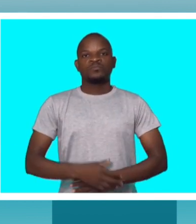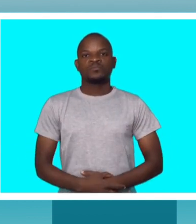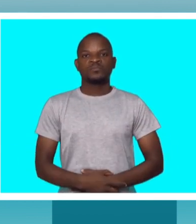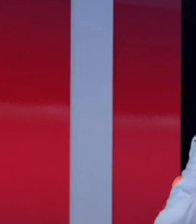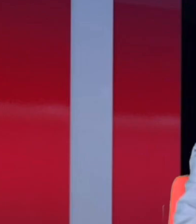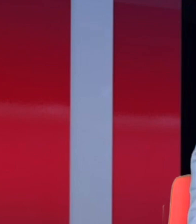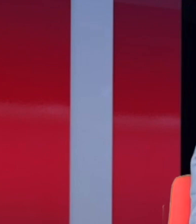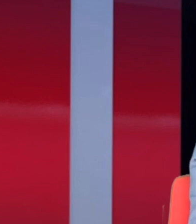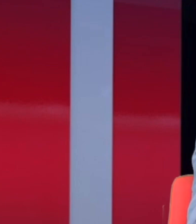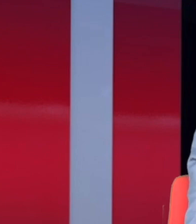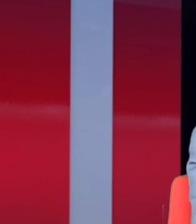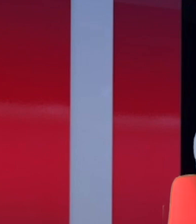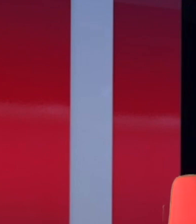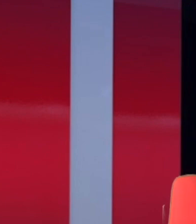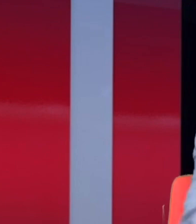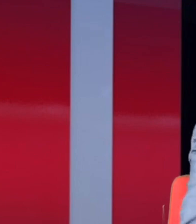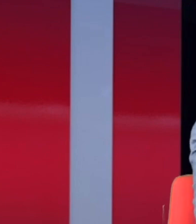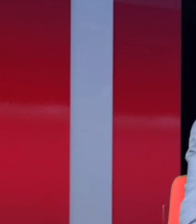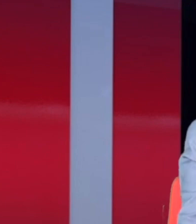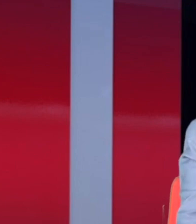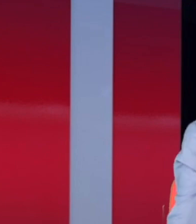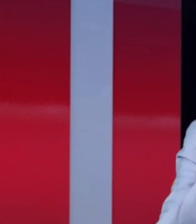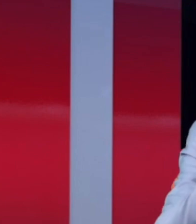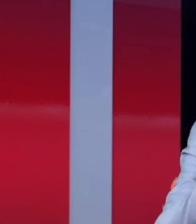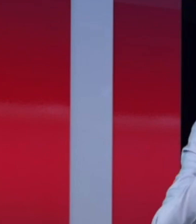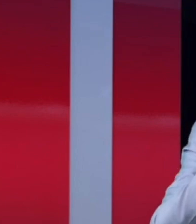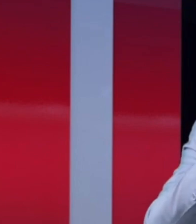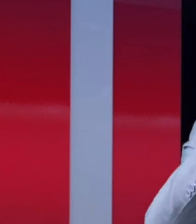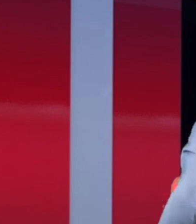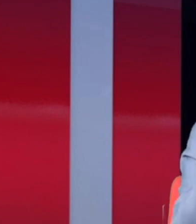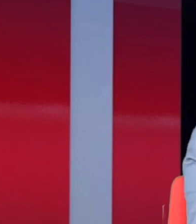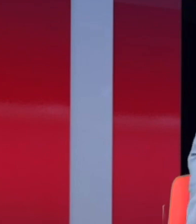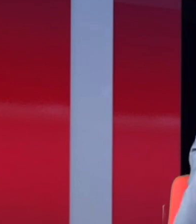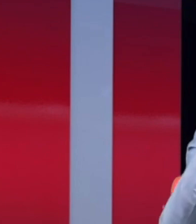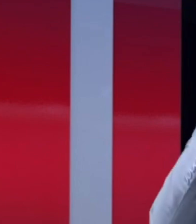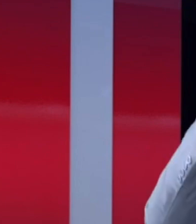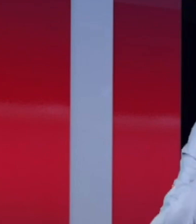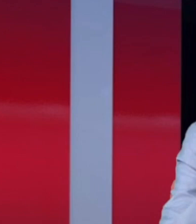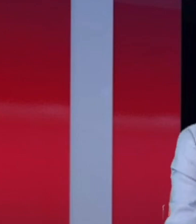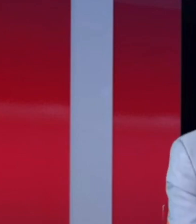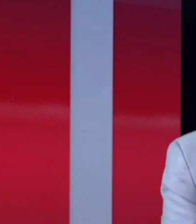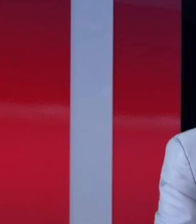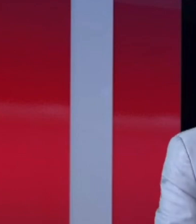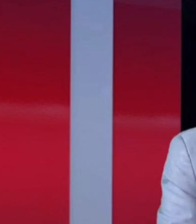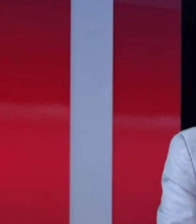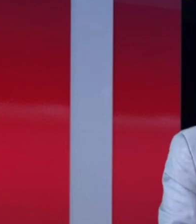Pons. Agora vamos conversar com o nosso convidado, chama-se Evert